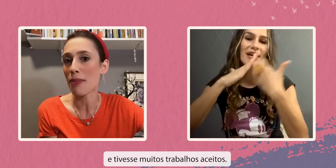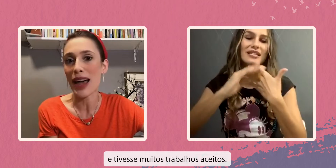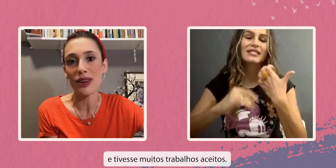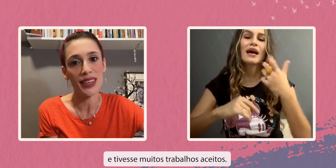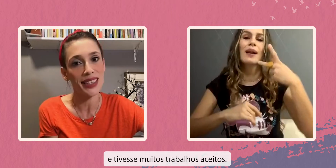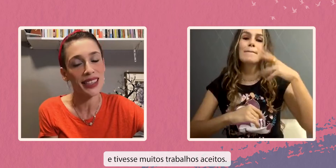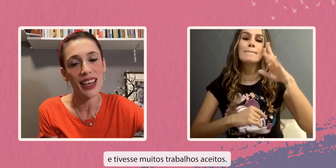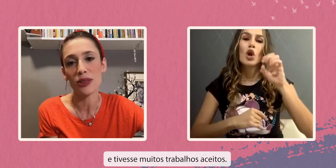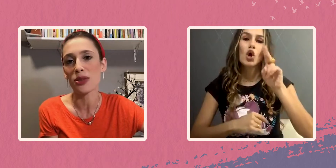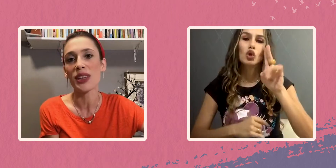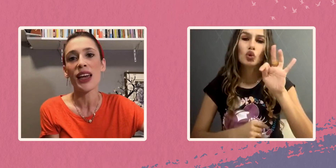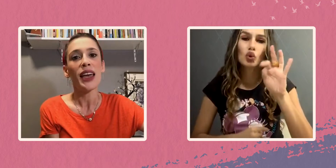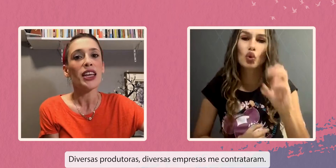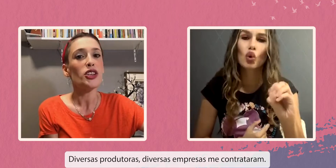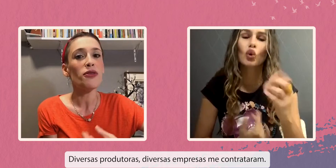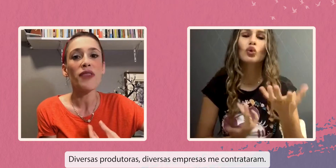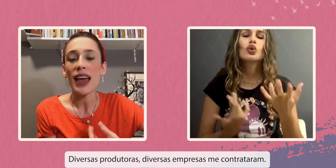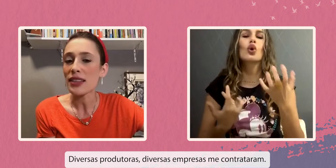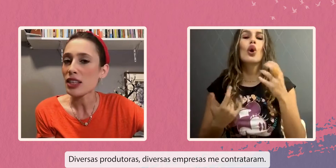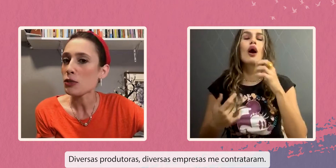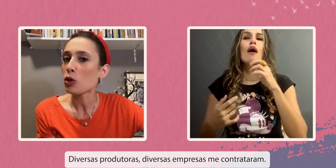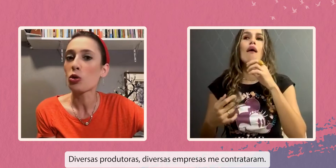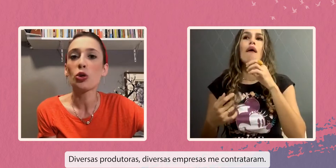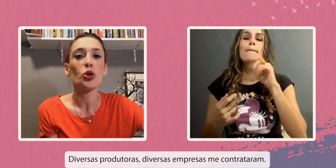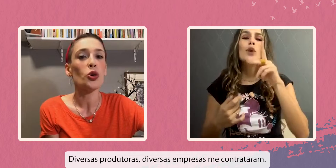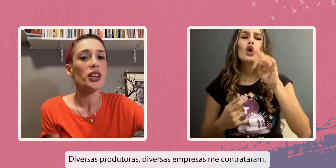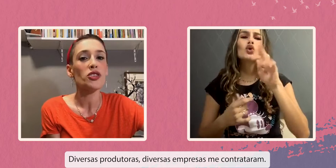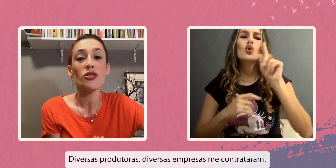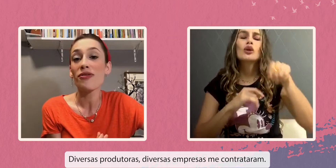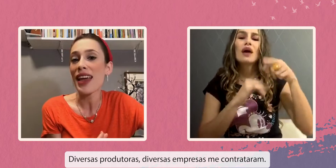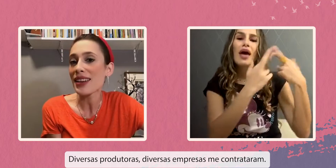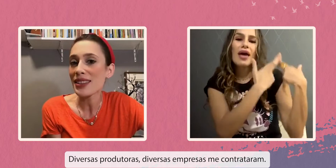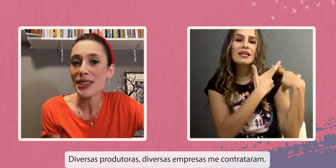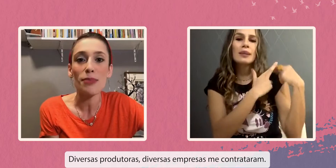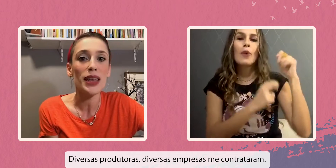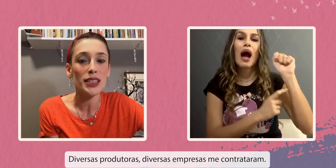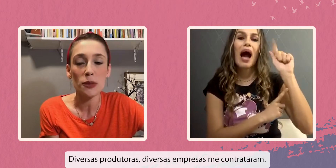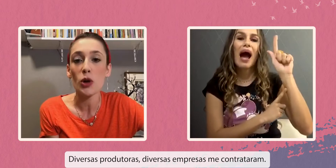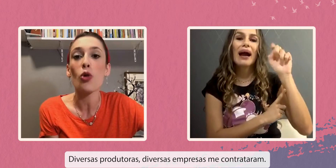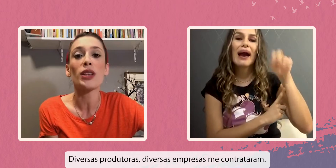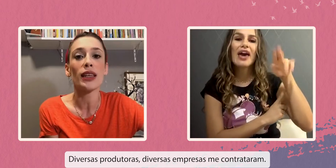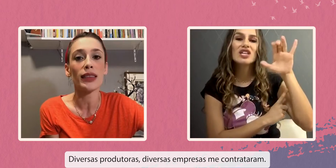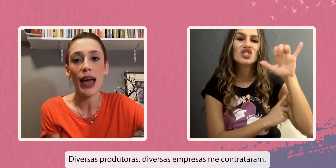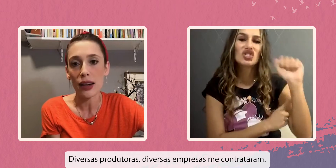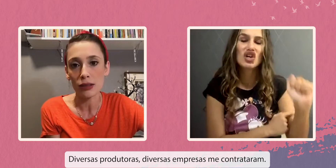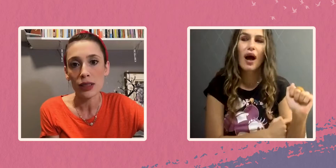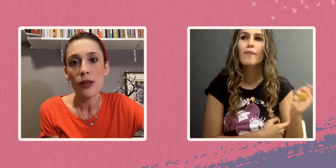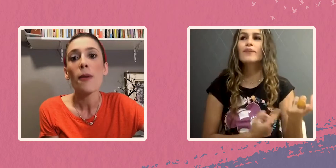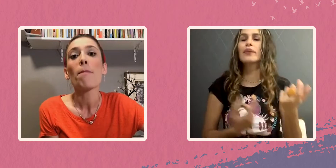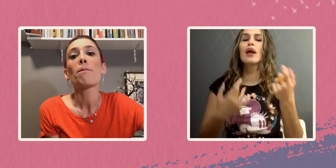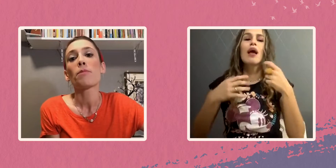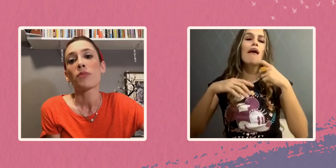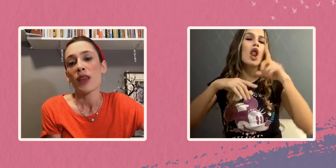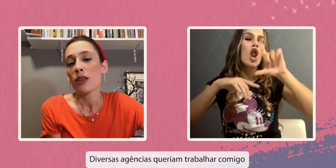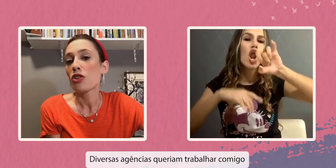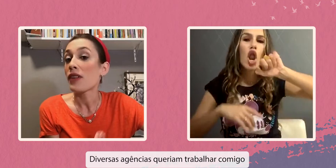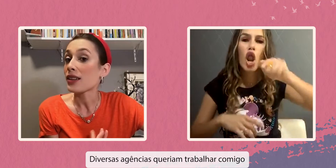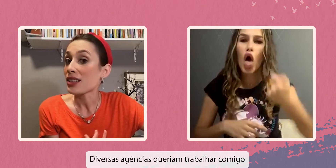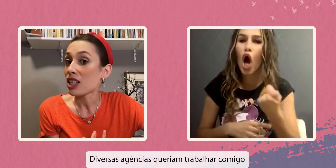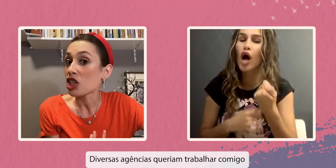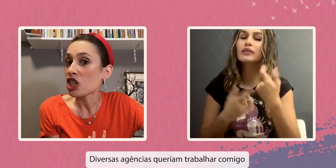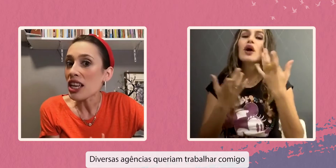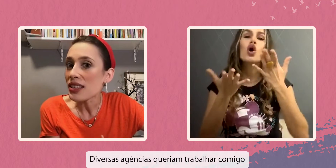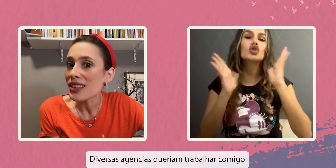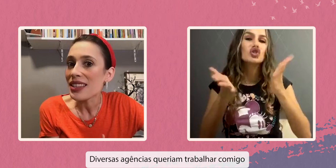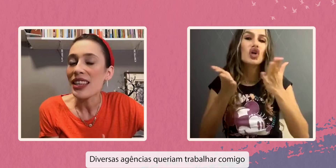muitos trabalhos aceitos. Diversas produtoras, diversas empresas me contrataram,